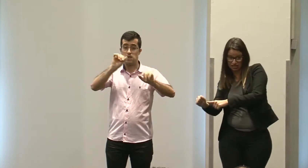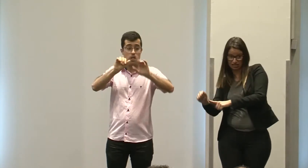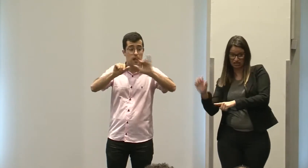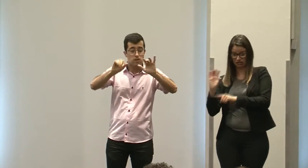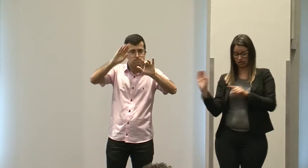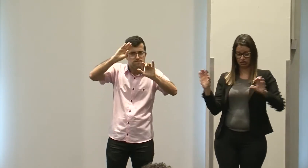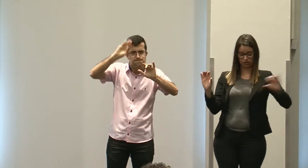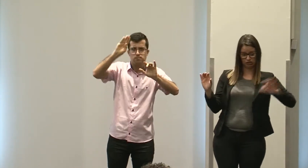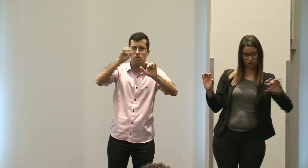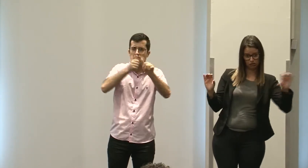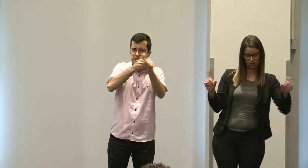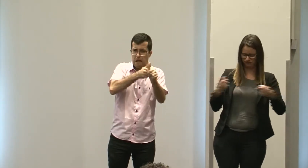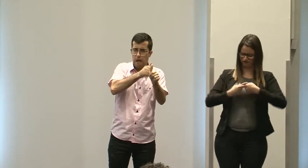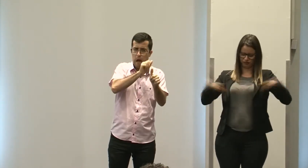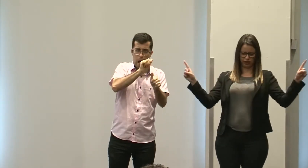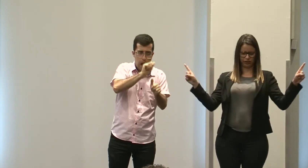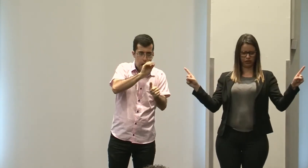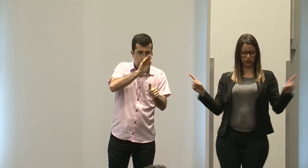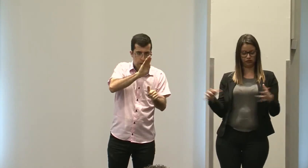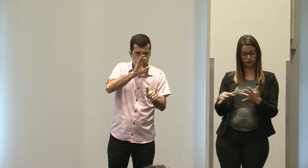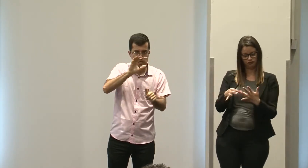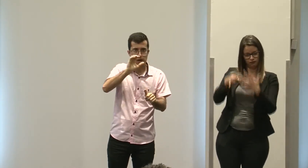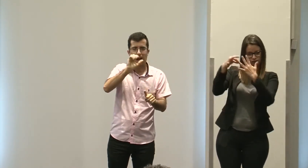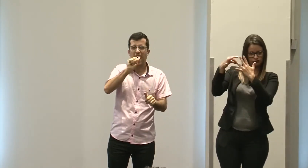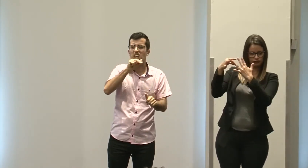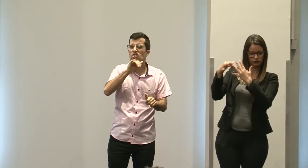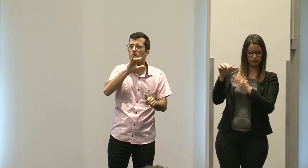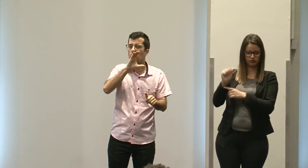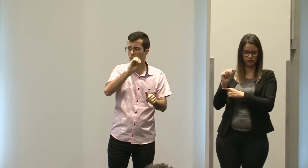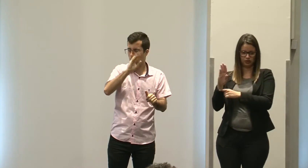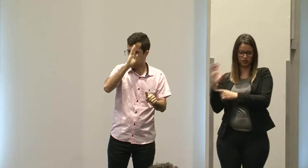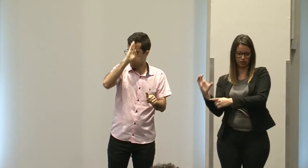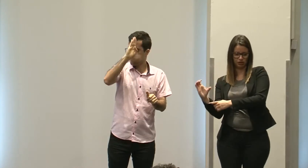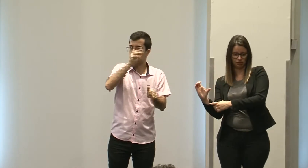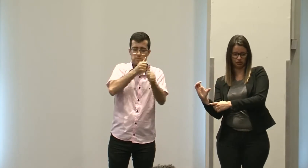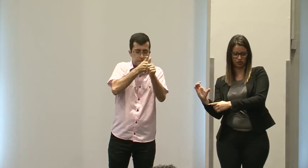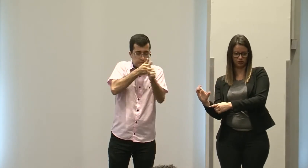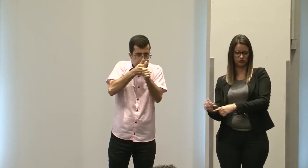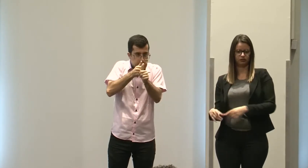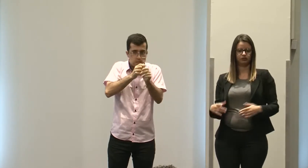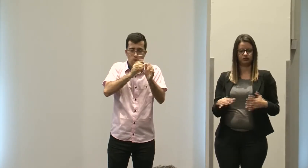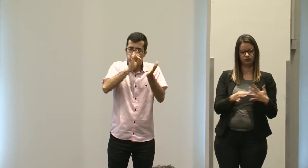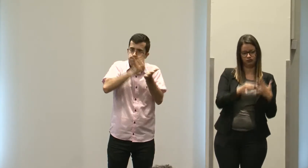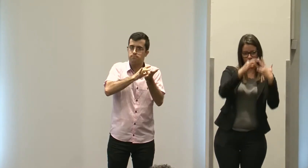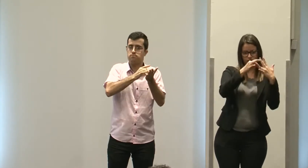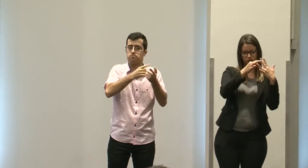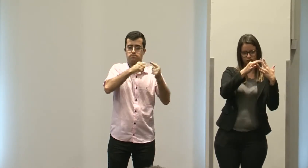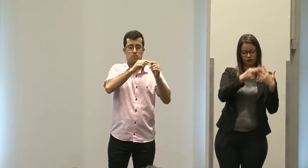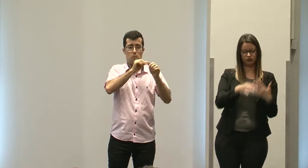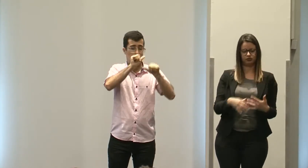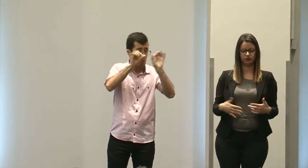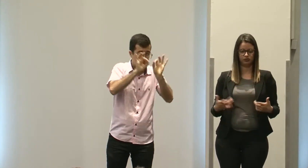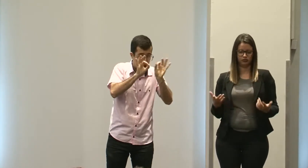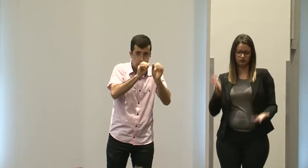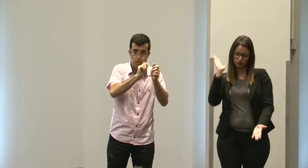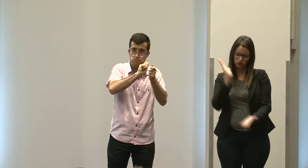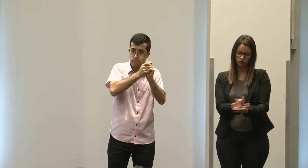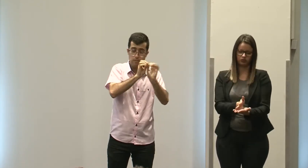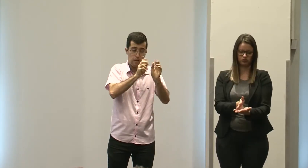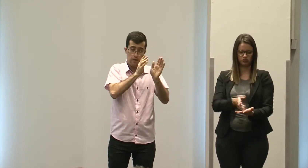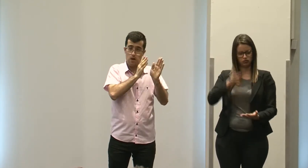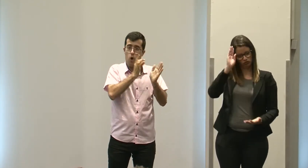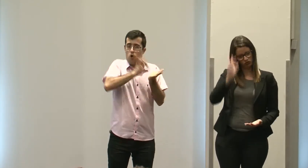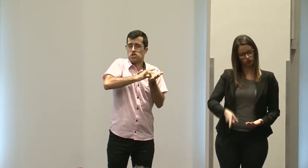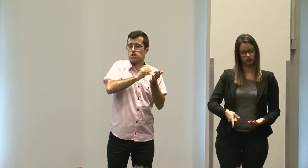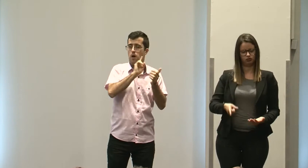E ao classificá-los, categorizá-los, nós podemos dizer que os sinais soletrados que seguem à risca